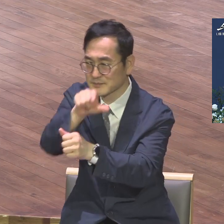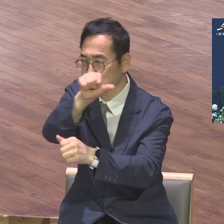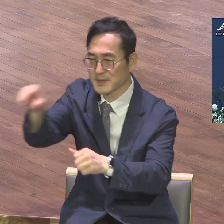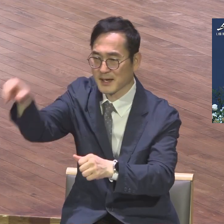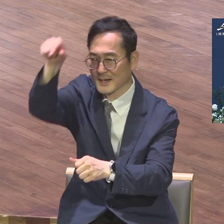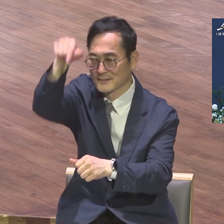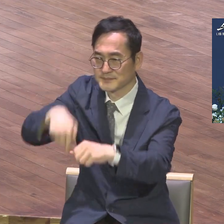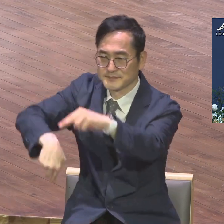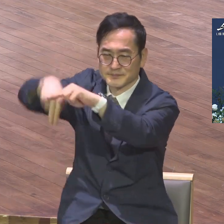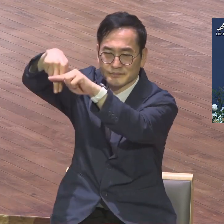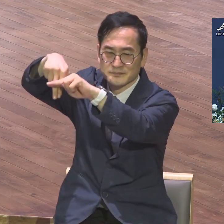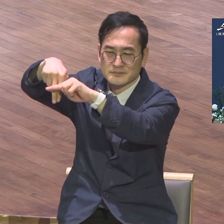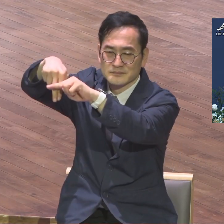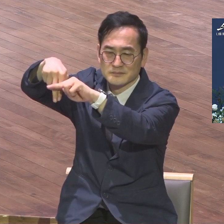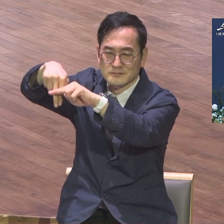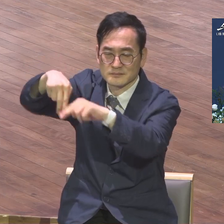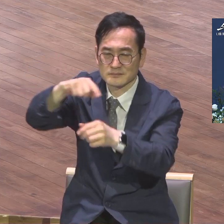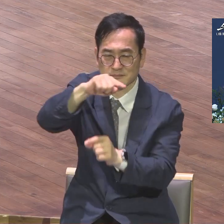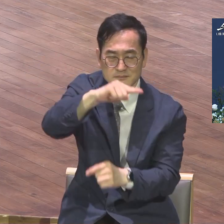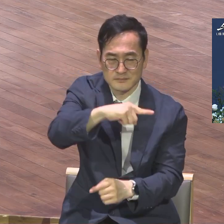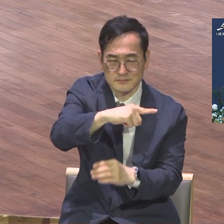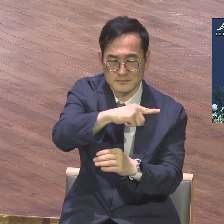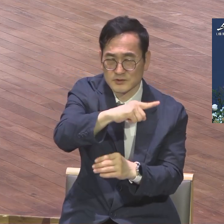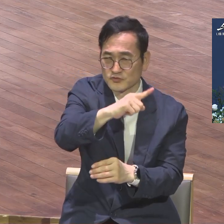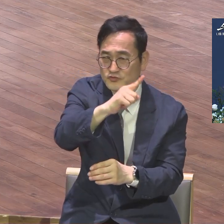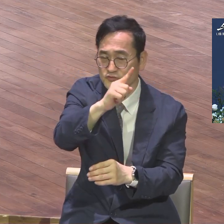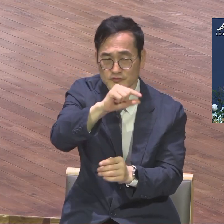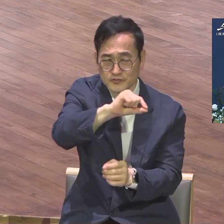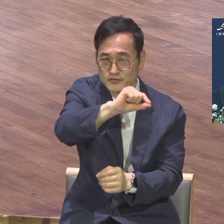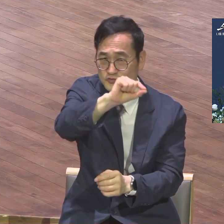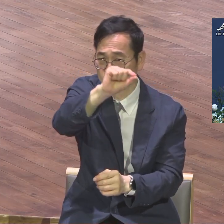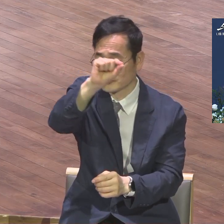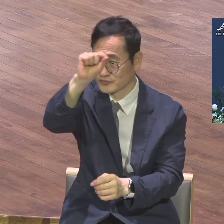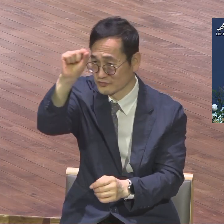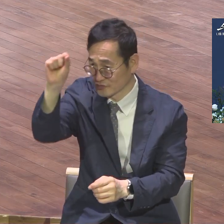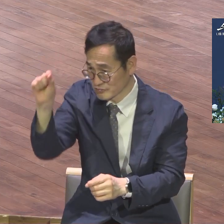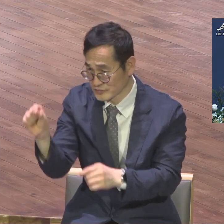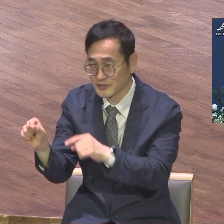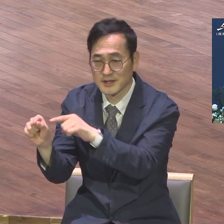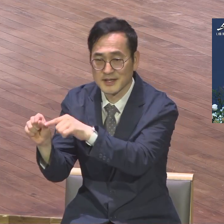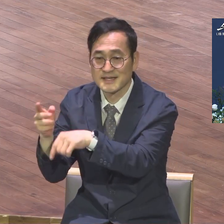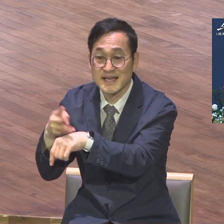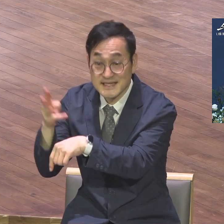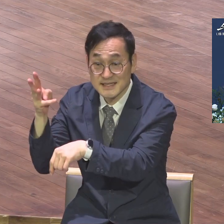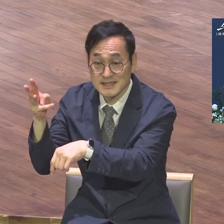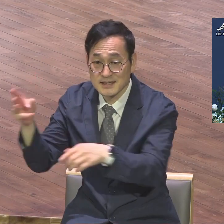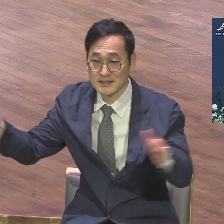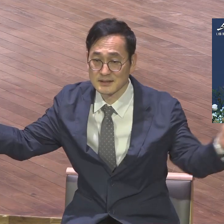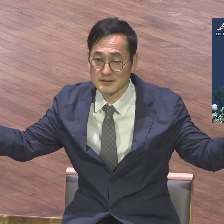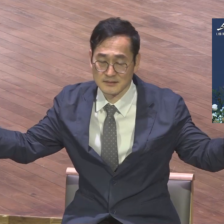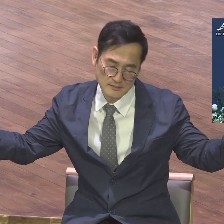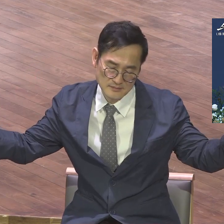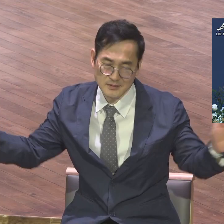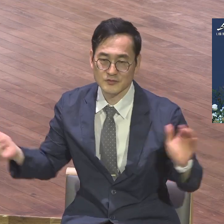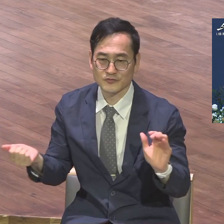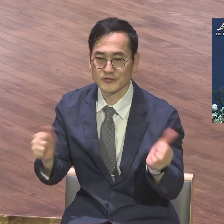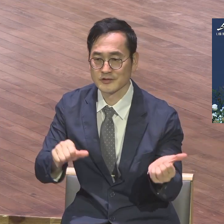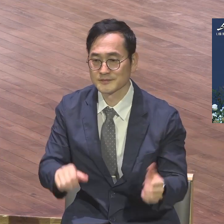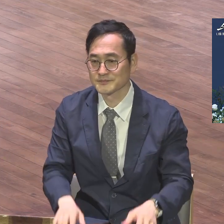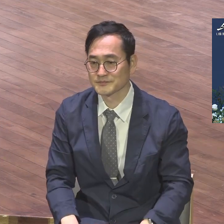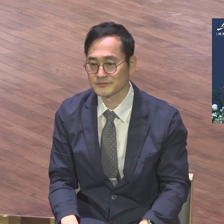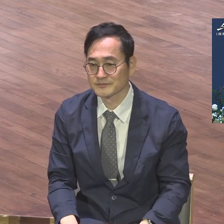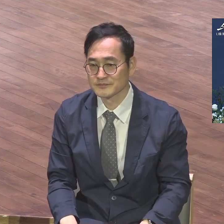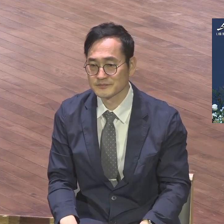달려서 오후 3시경에 다 이루었다, 운명하셨습니다. 날이 저물었을 때